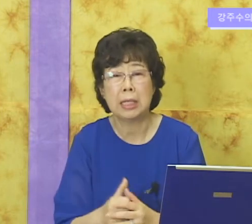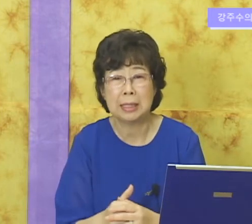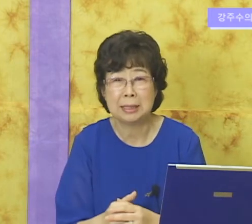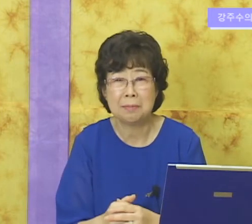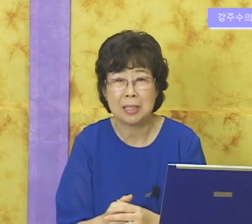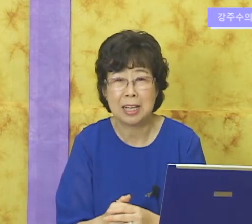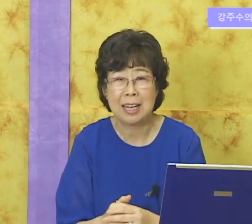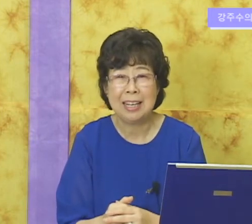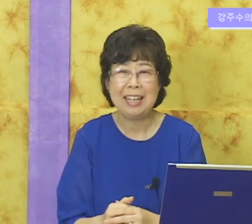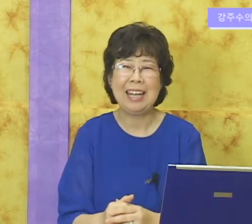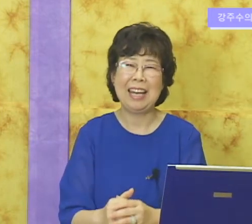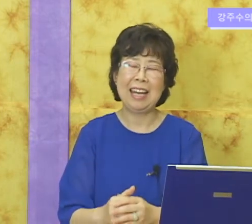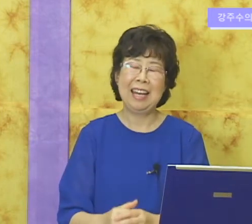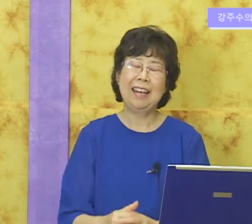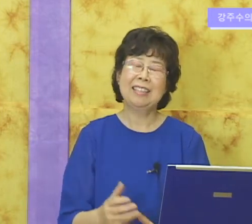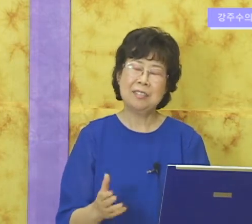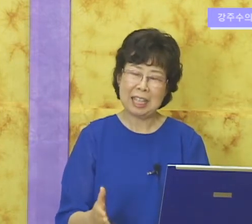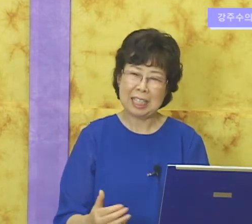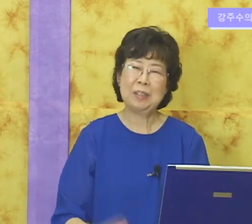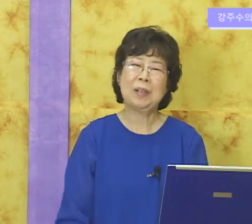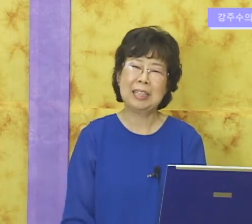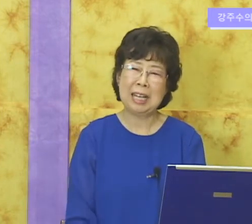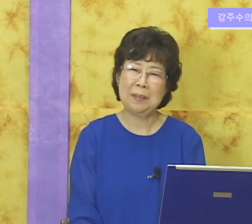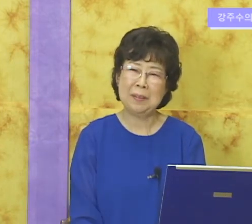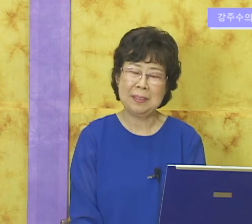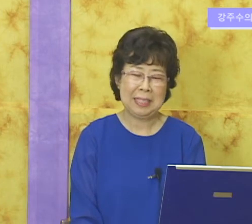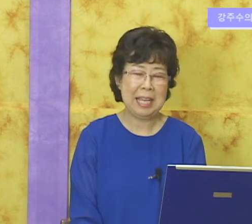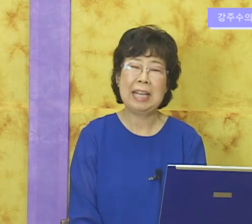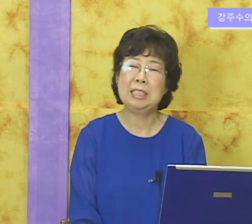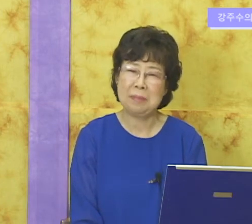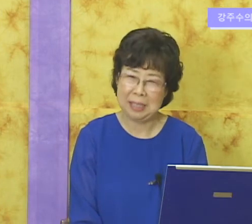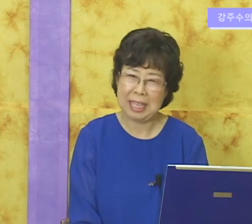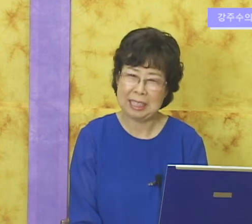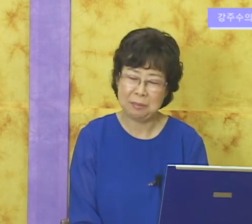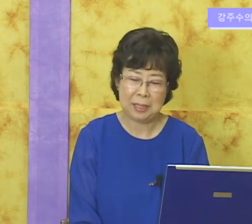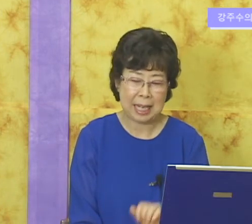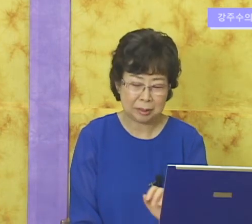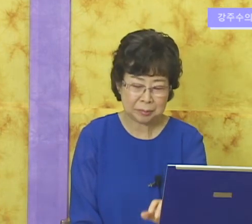얘기하지 않습니까? 예, 그거와 똑같다고 이해하시면 되겠습니다.